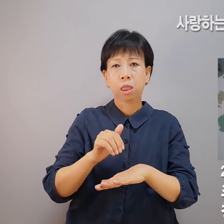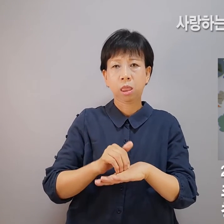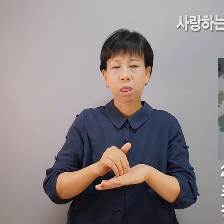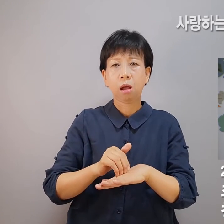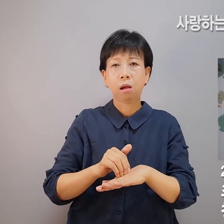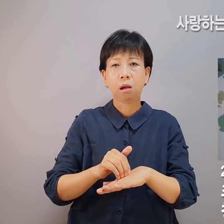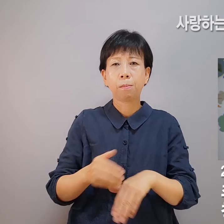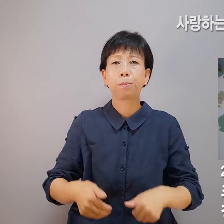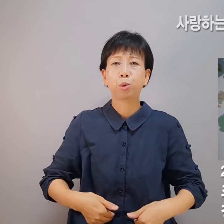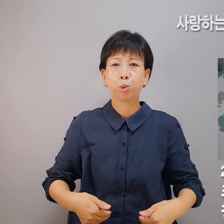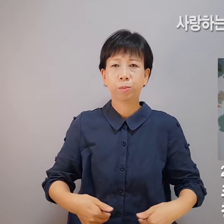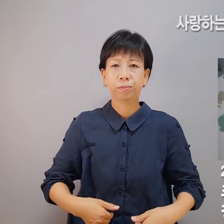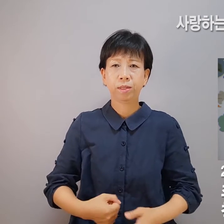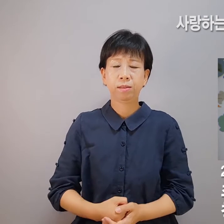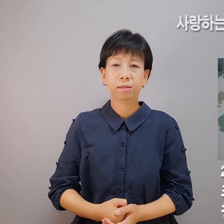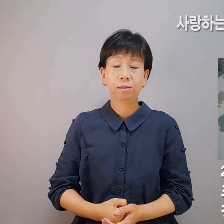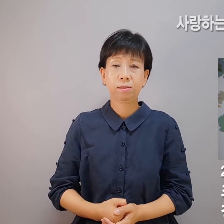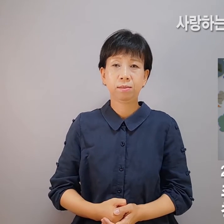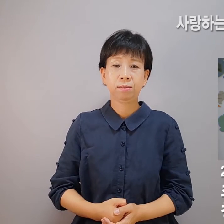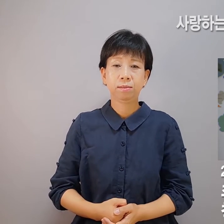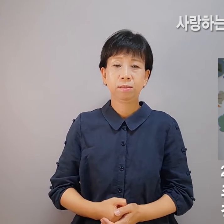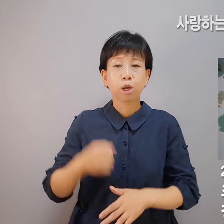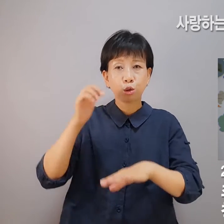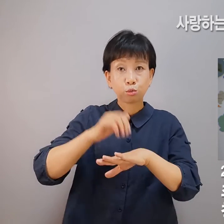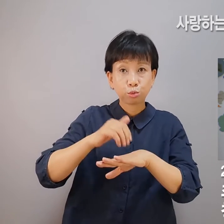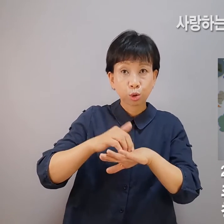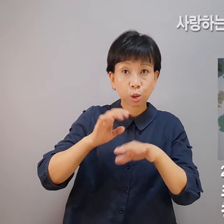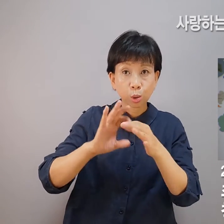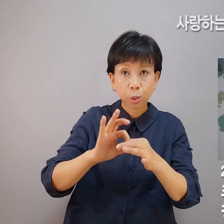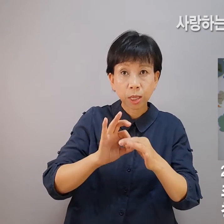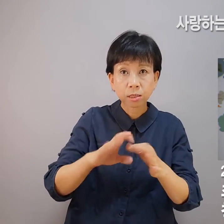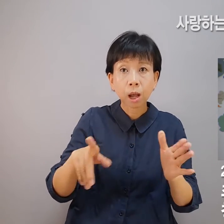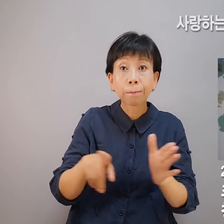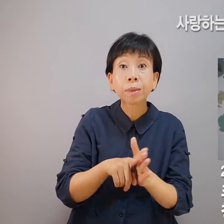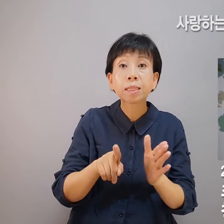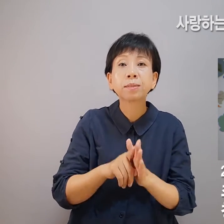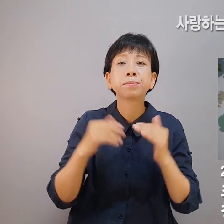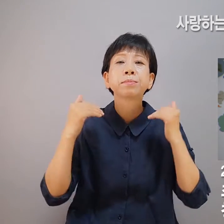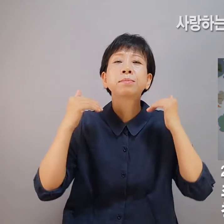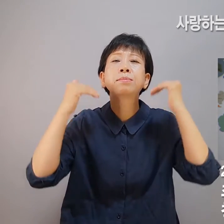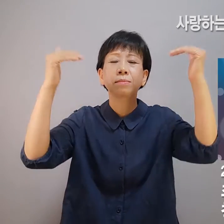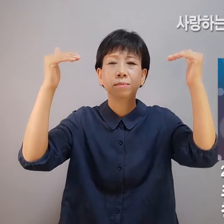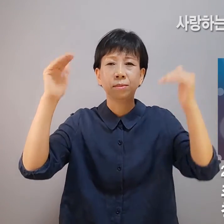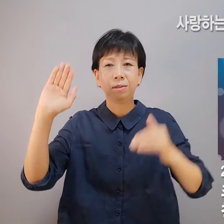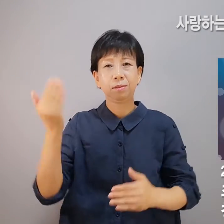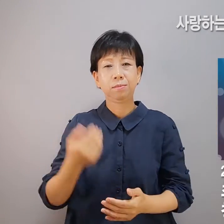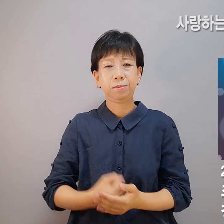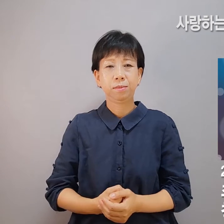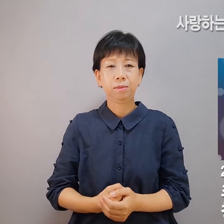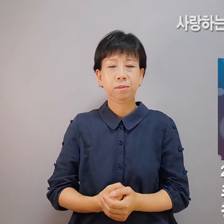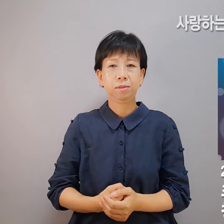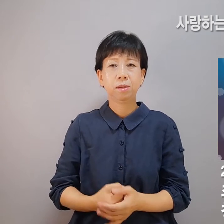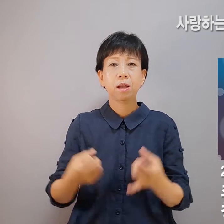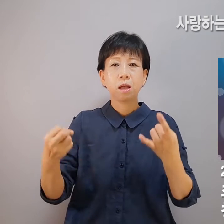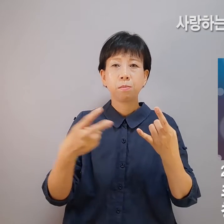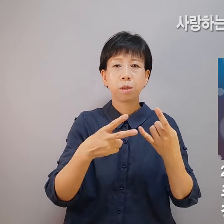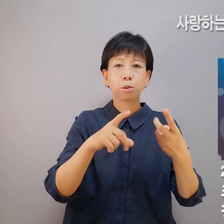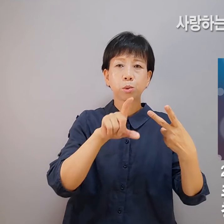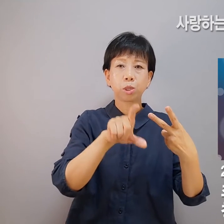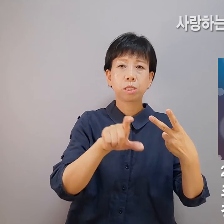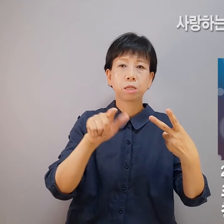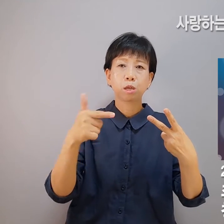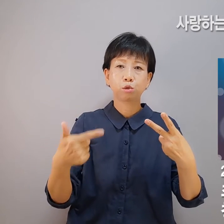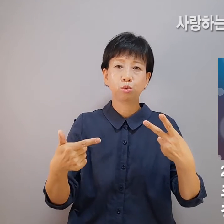돼야 믿음이 점점 더 채워지는 겁니다. 에베소 2장 6절에 이렇게 말씀이 있습니다. 함께